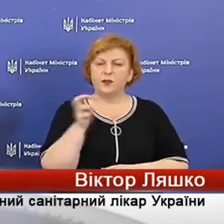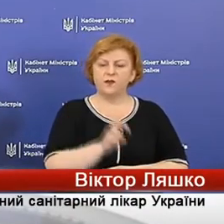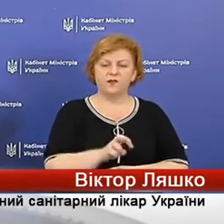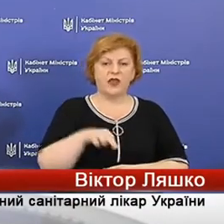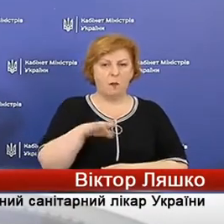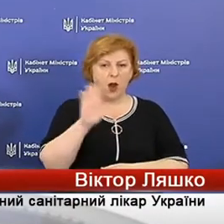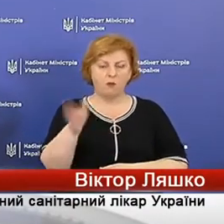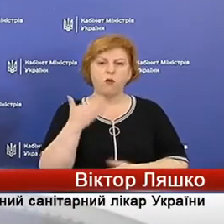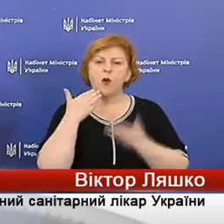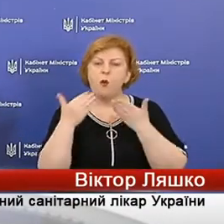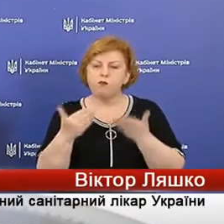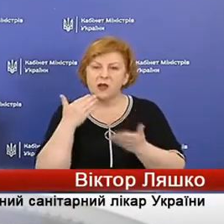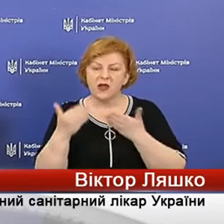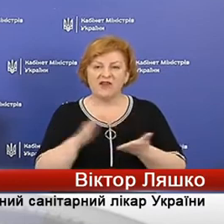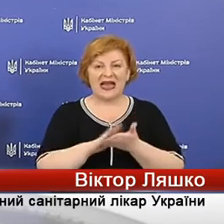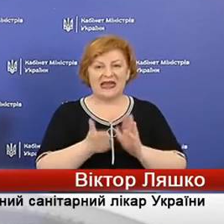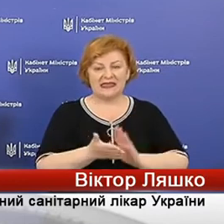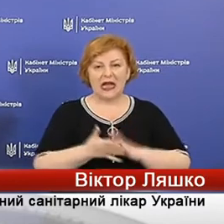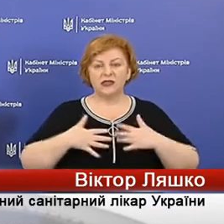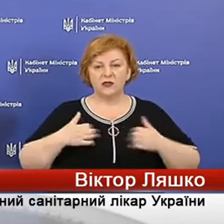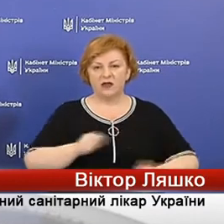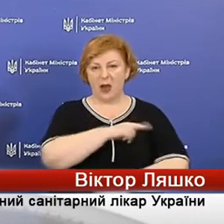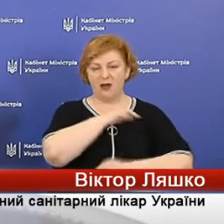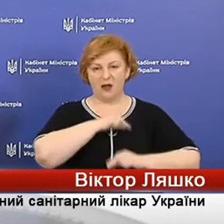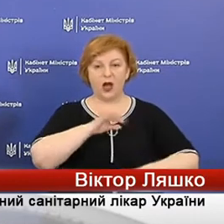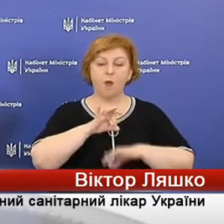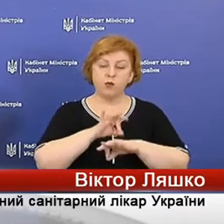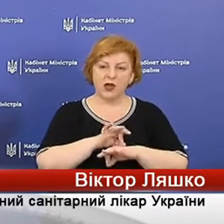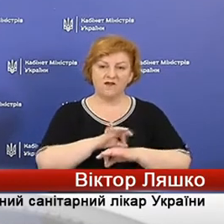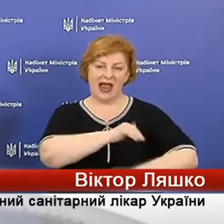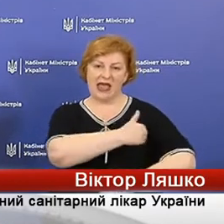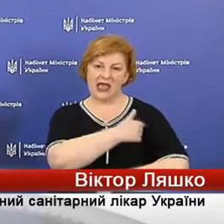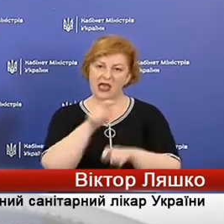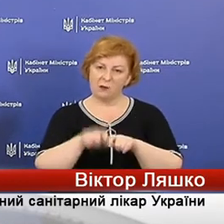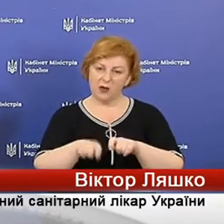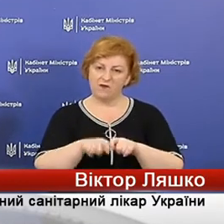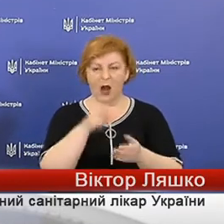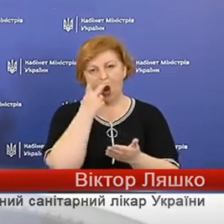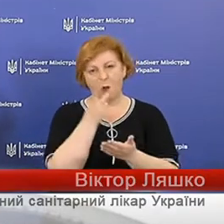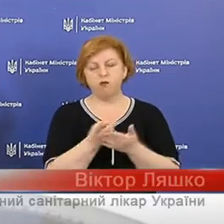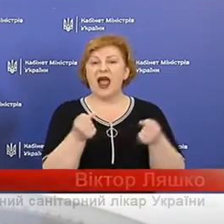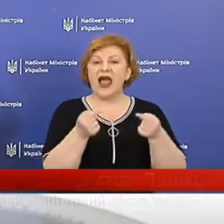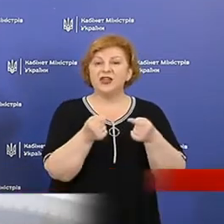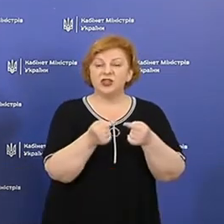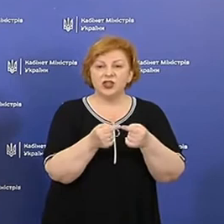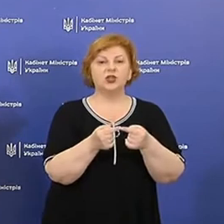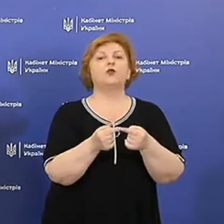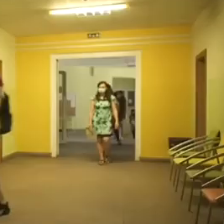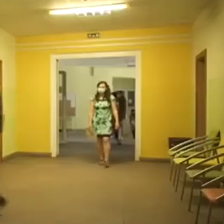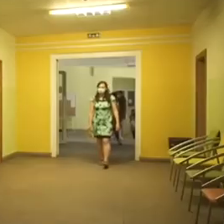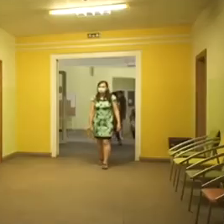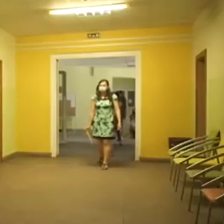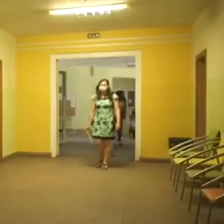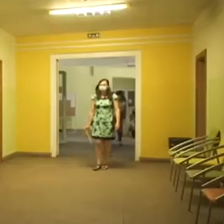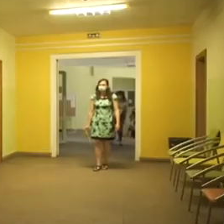опитано про стан здоров'я медичними працівниками закладу, проведена термометрія, показана чітко визначена аудиторія, в якій будуть